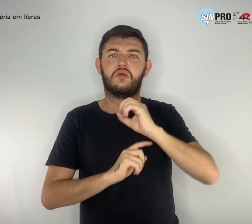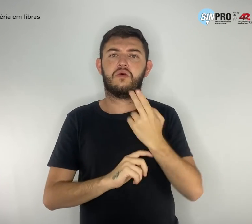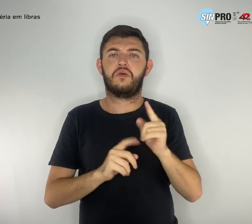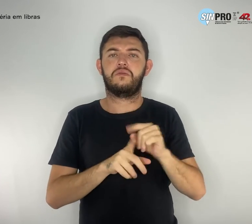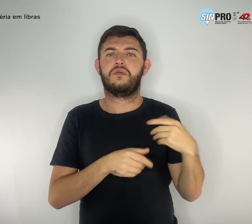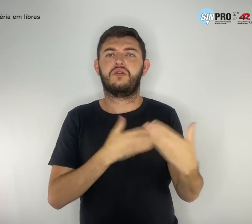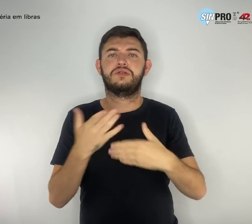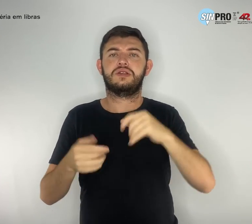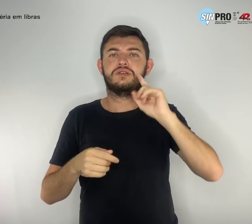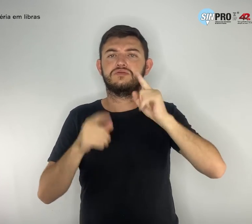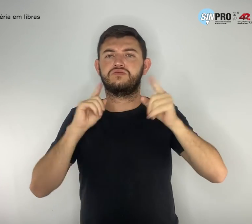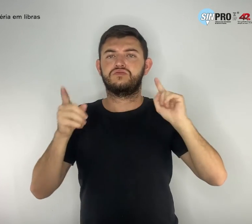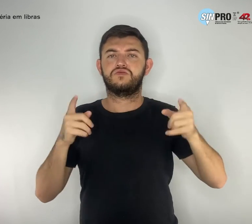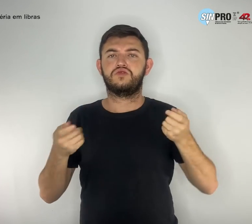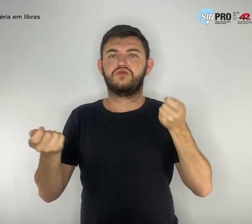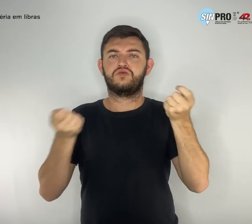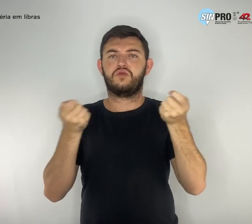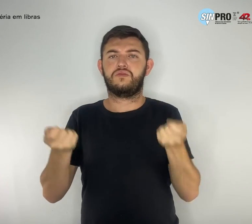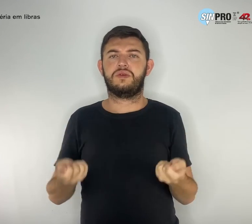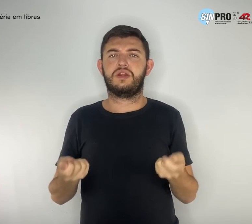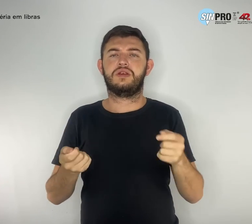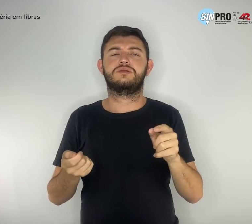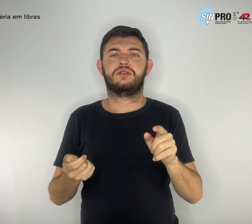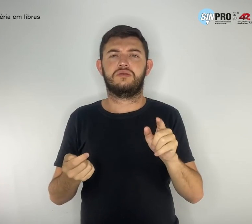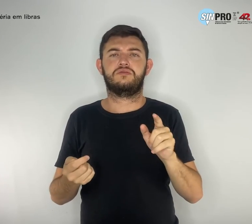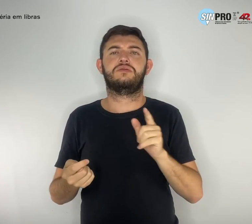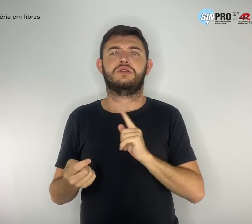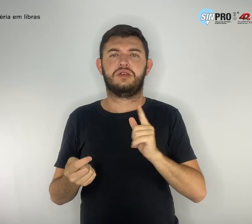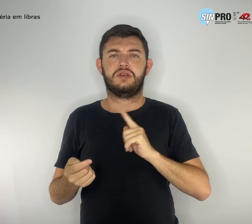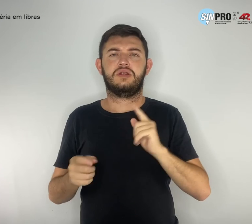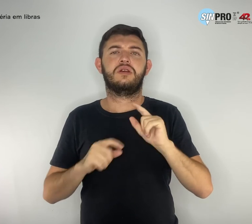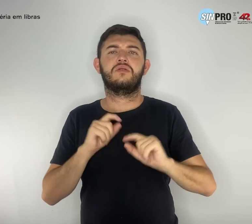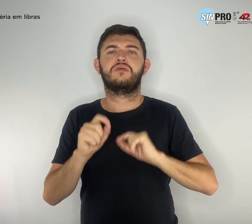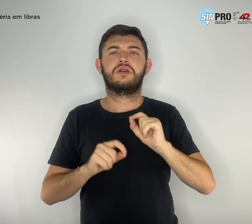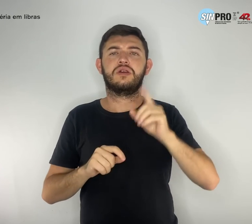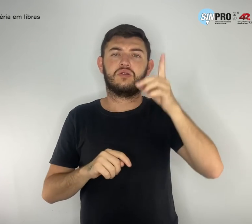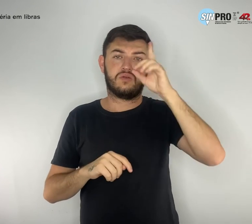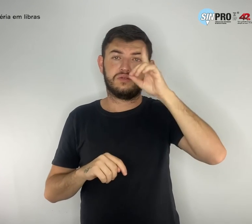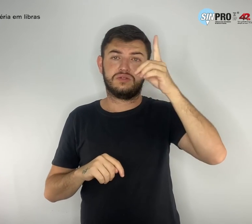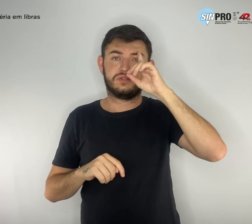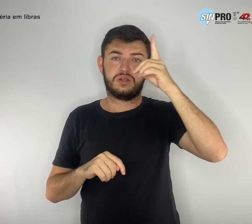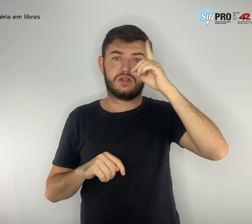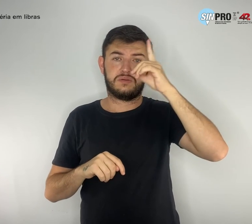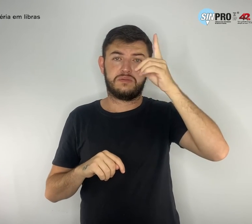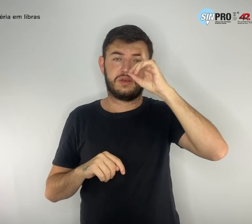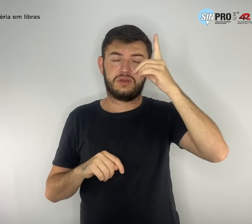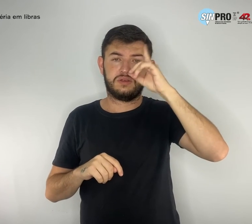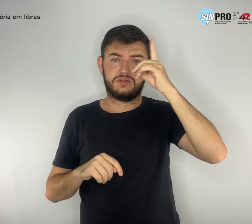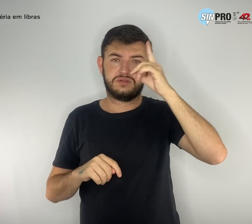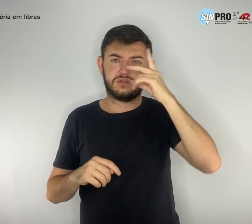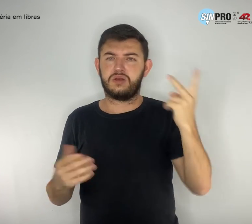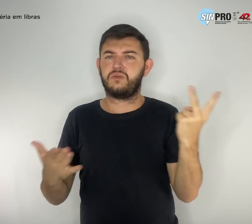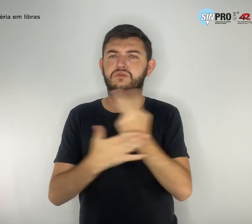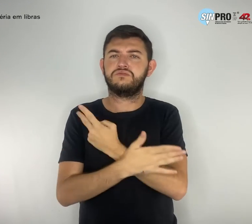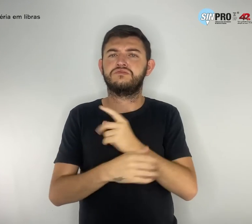se estabelece e se restabelece cotidianamente o racismo estrutural neste